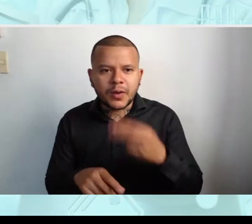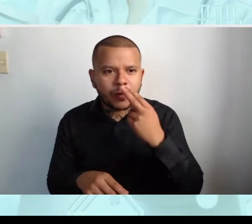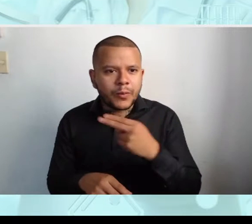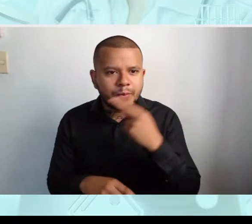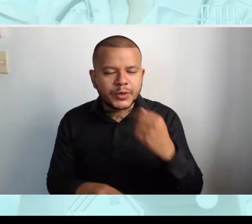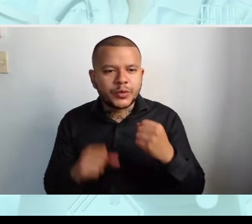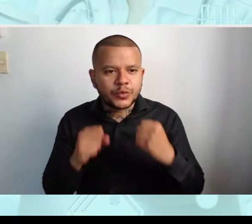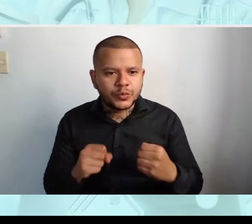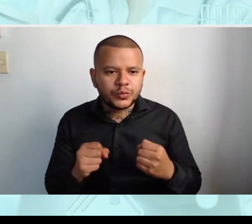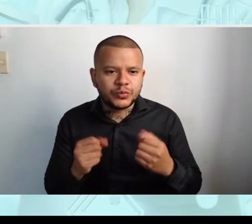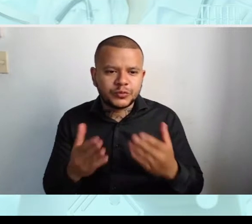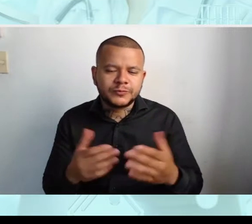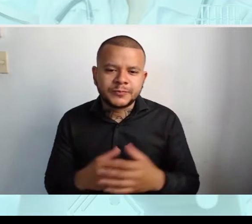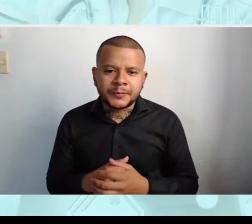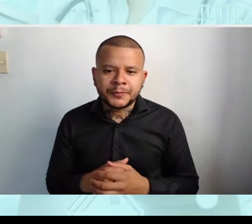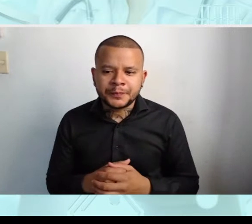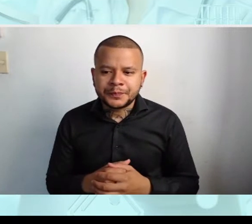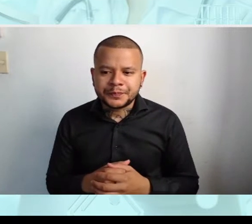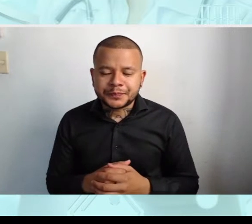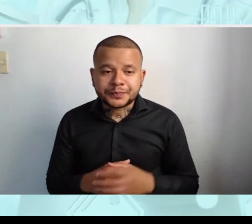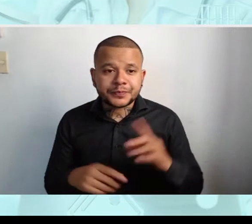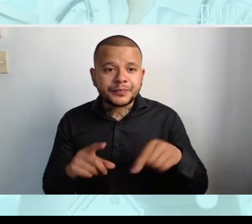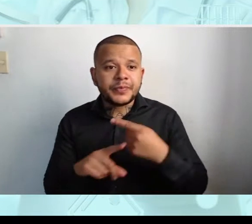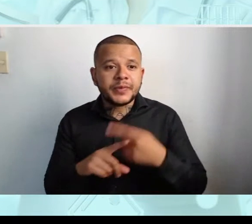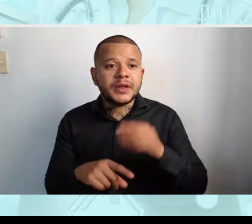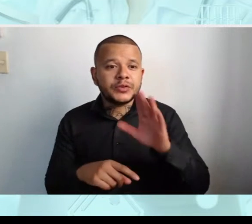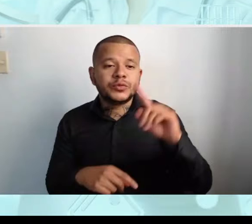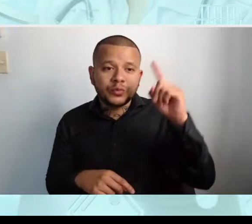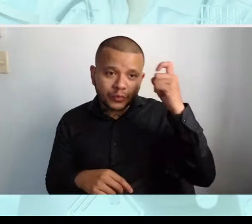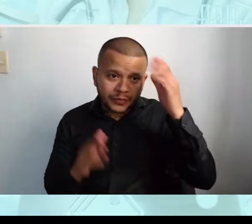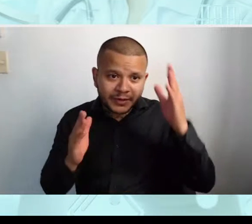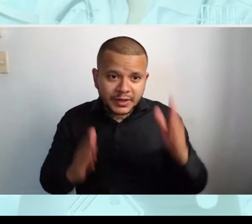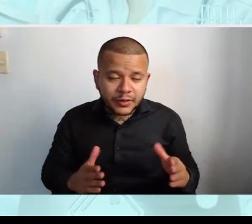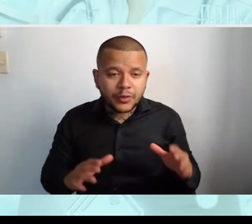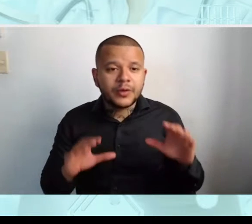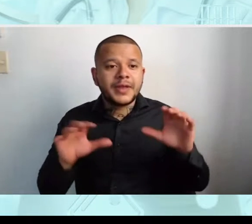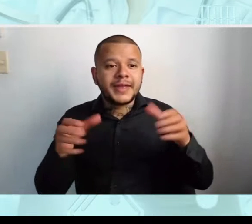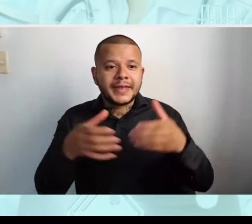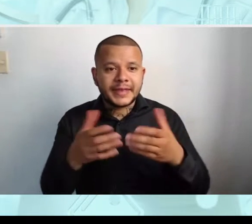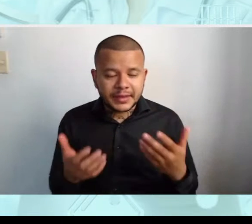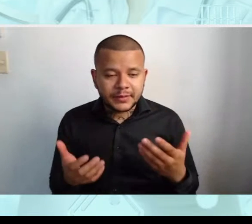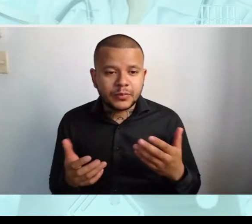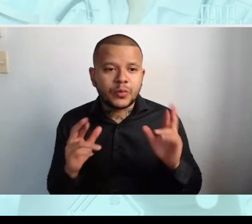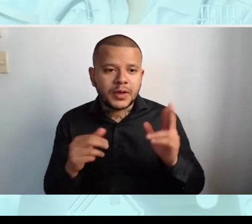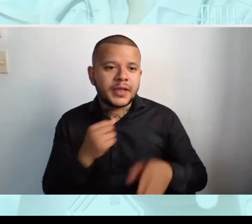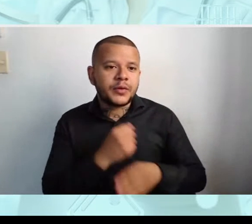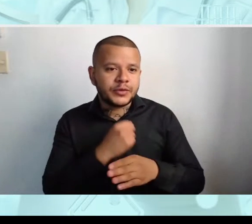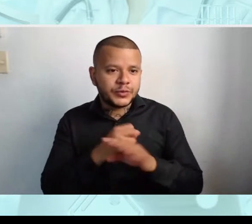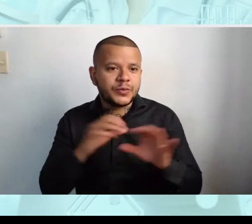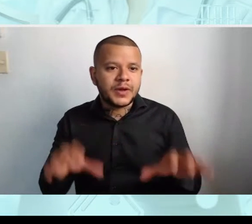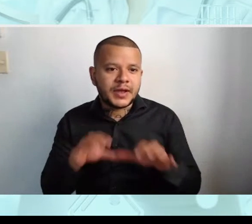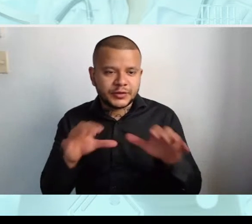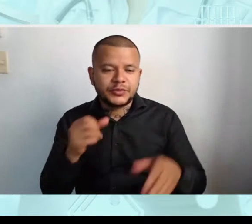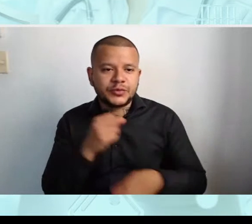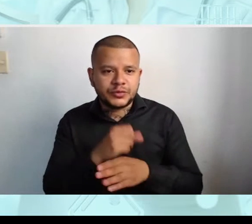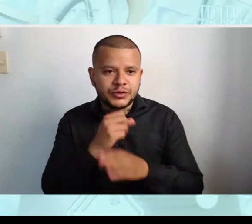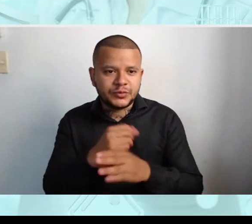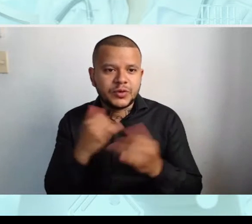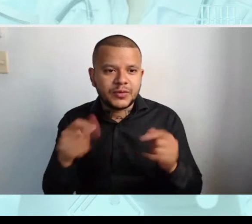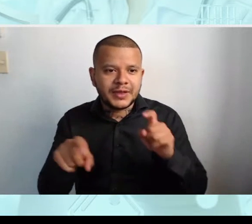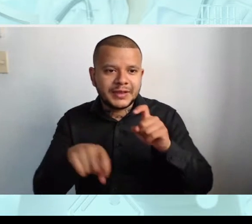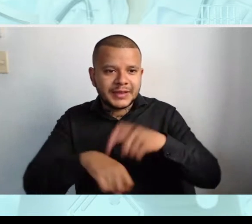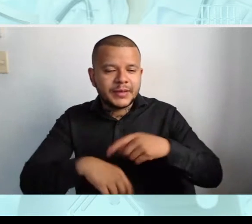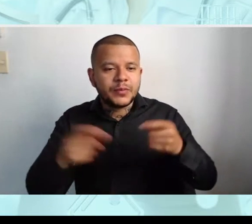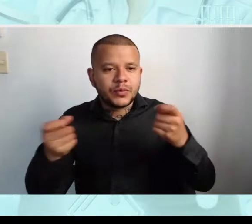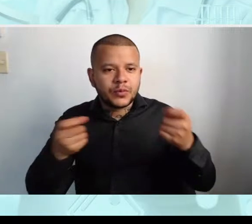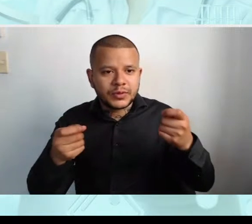con esto, mi querido Walter, y que el gobernador, su equipo, continúe con estas acciones durante esta gobernanza y que